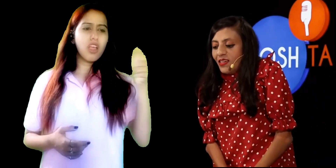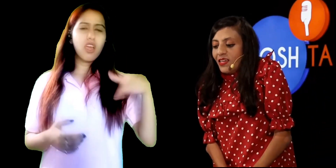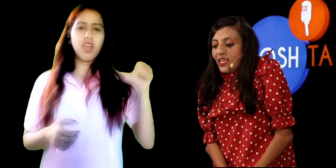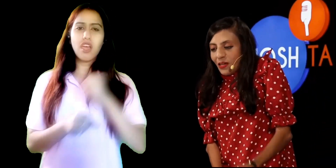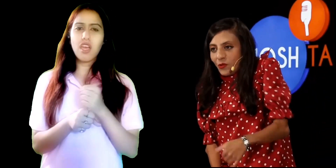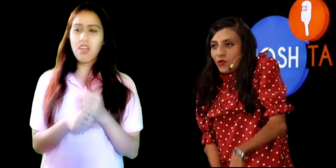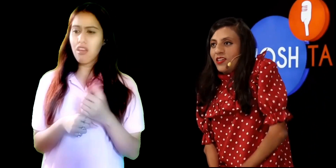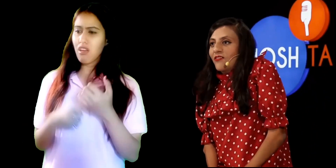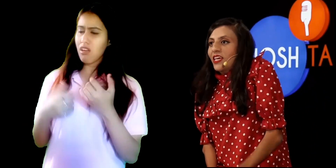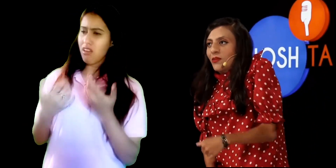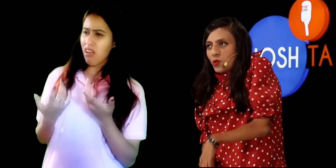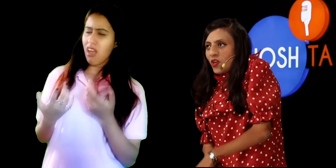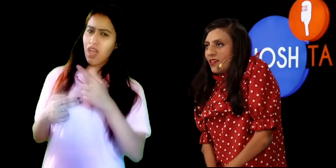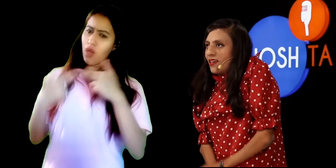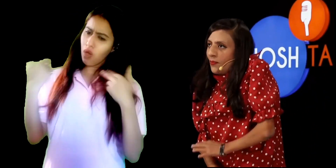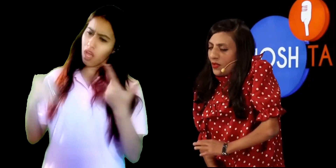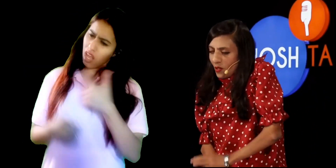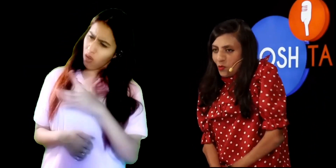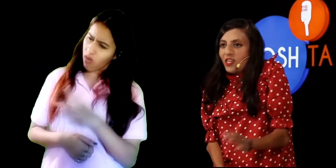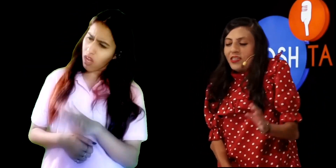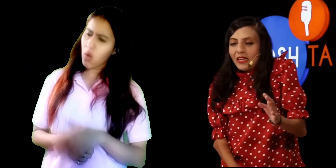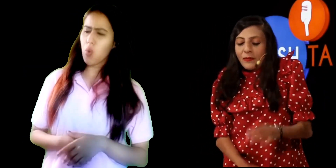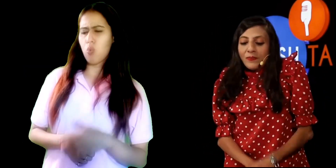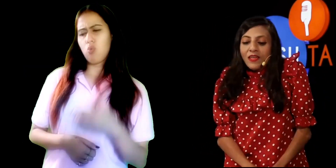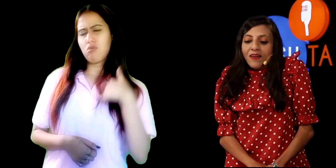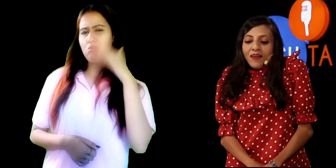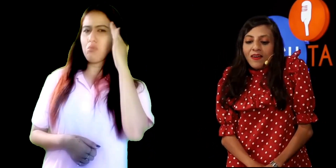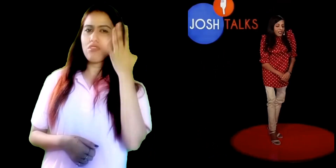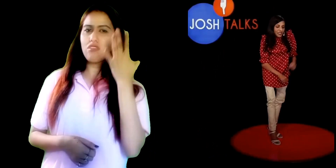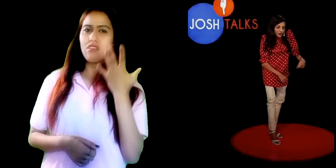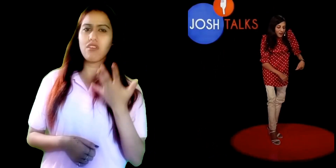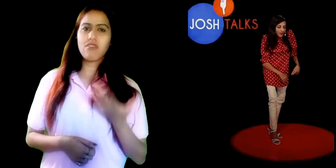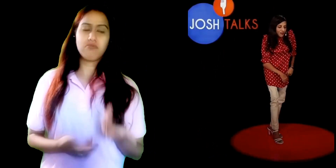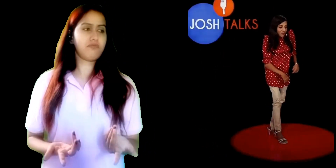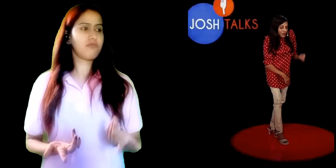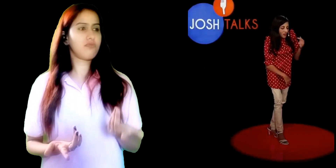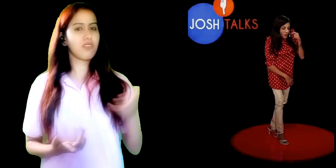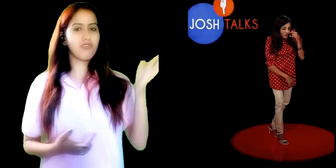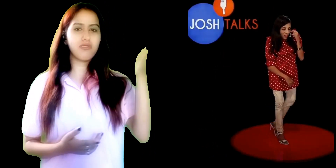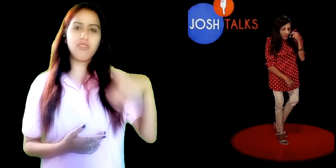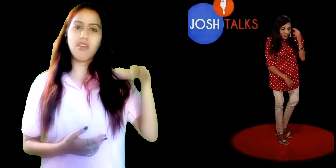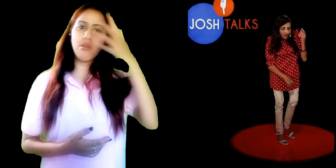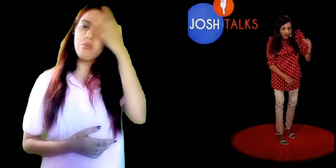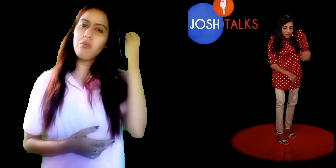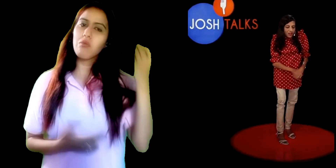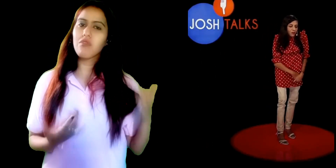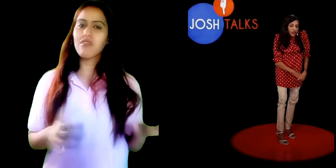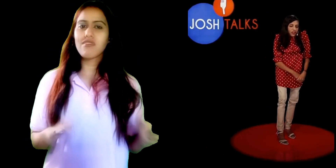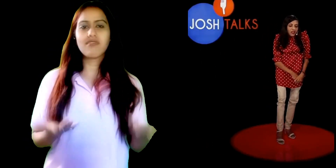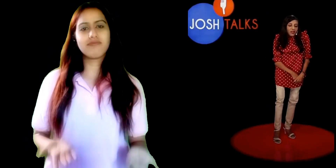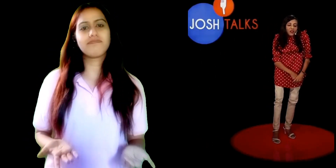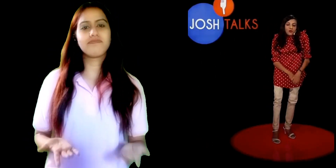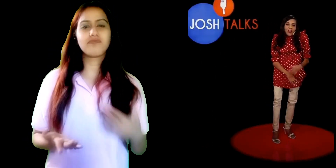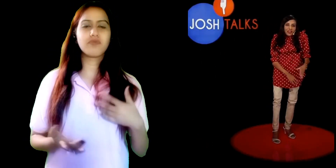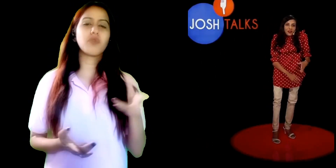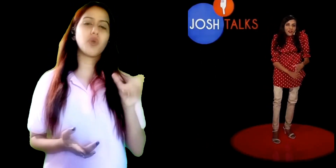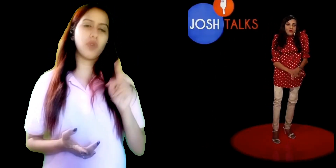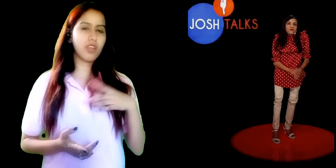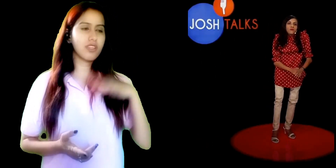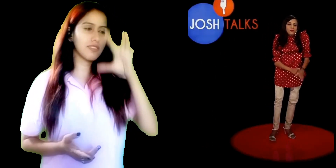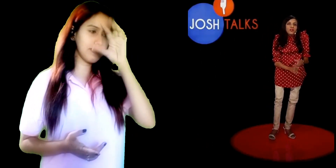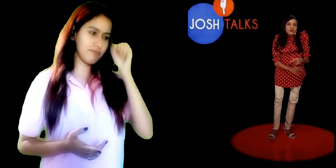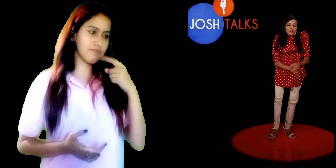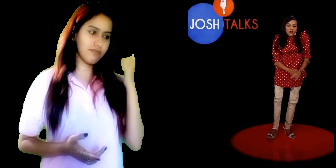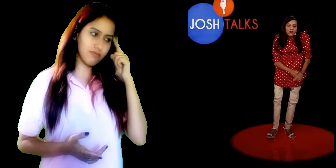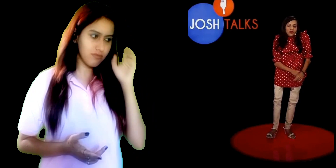वेट कर रही थी कि अब तो ज्वाइन करवाएंगे, अब तो ज्वाइन कराएंगे, फिर कुछ नहीं आया। इतने में मेरे कुछ एक फ्रेंड ने बोला कि तुम खाली बैठी